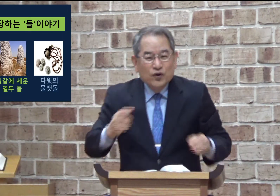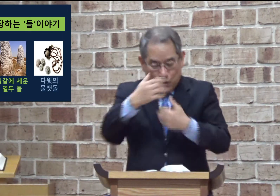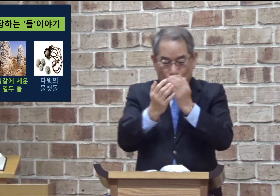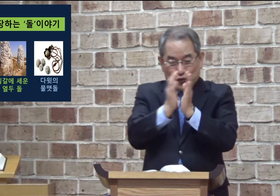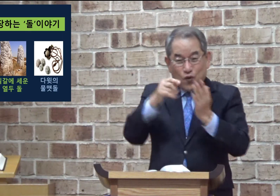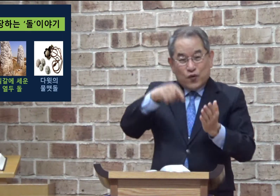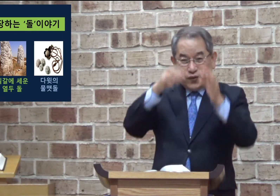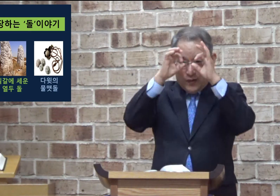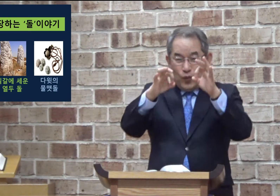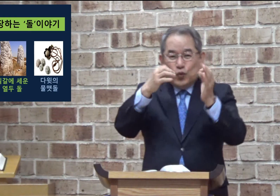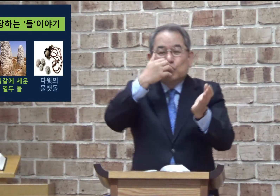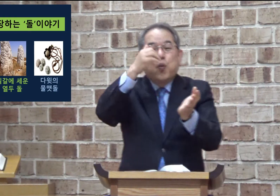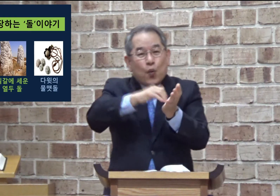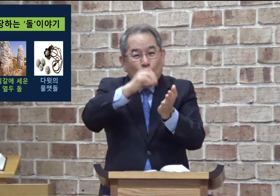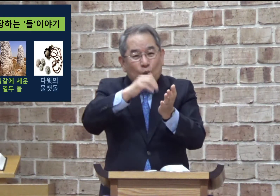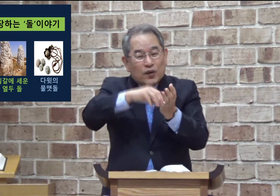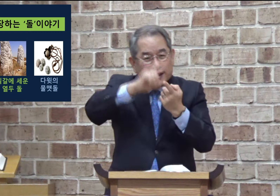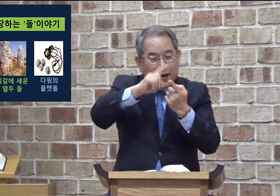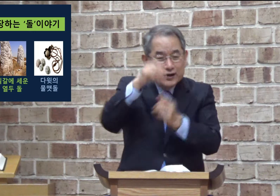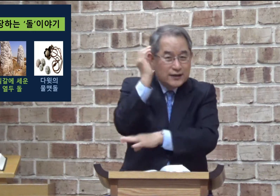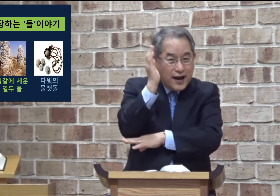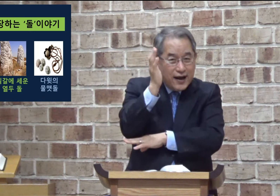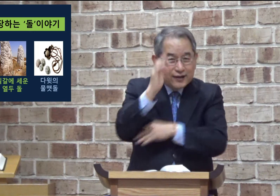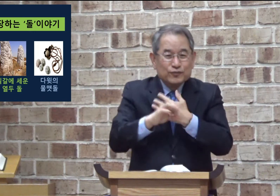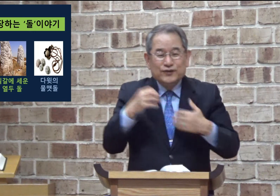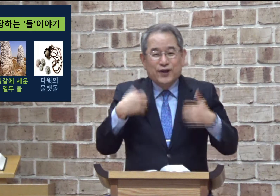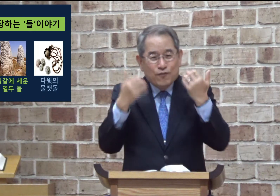재미있는 그 돌에 관한 이야기들이 성경 속에 많이 있습니다. 또